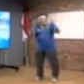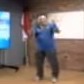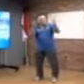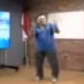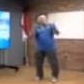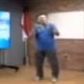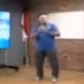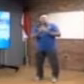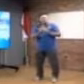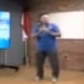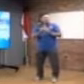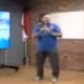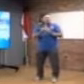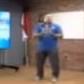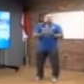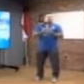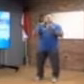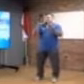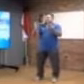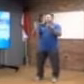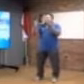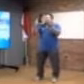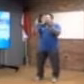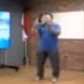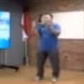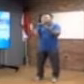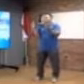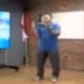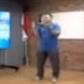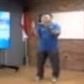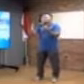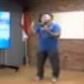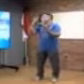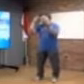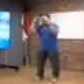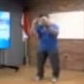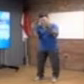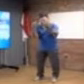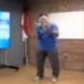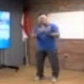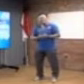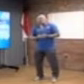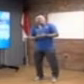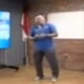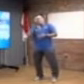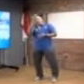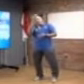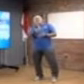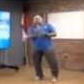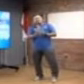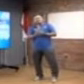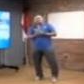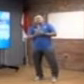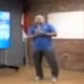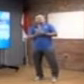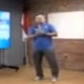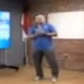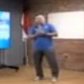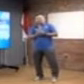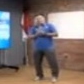ini Pak. Langkah-langkah melompat dengan menggunakan awalan anak-anak. Sekarang kan kita dikasih